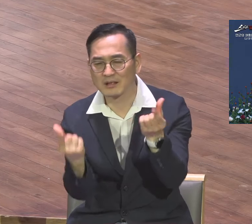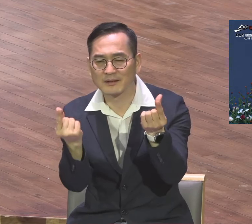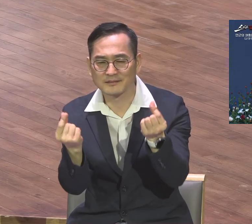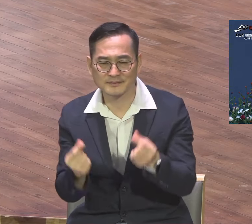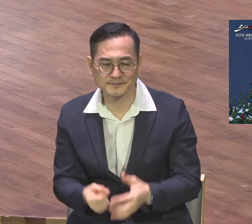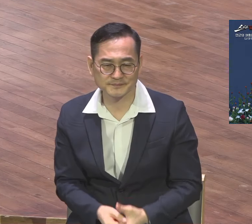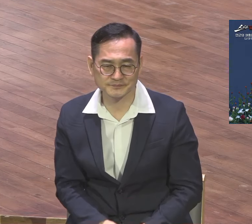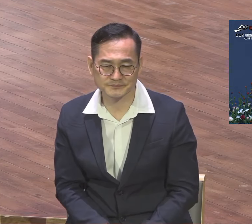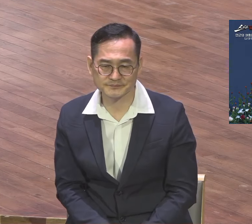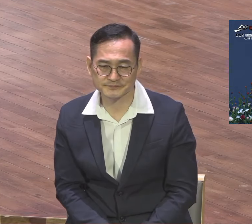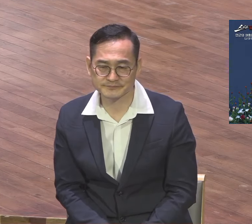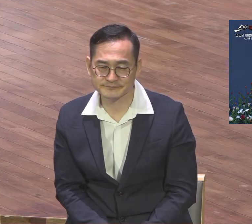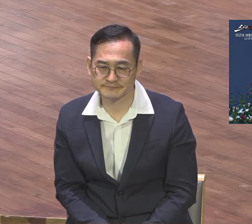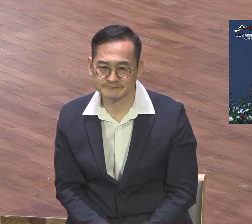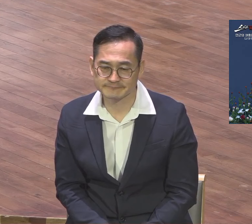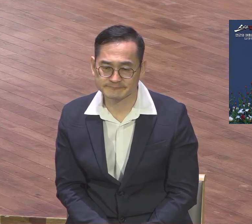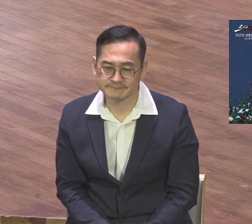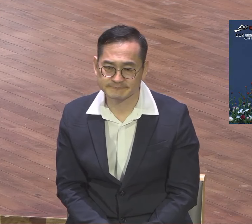다니면서 말이야.